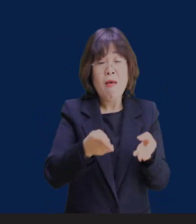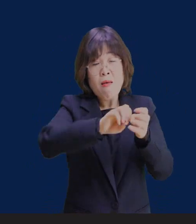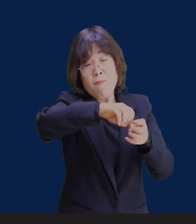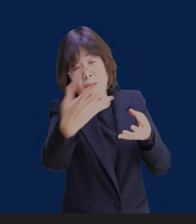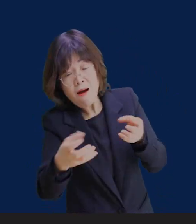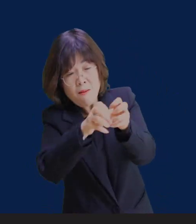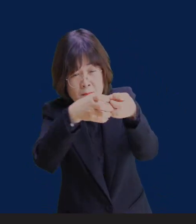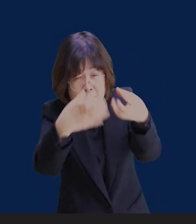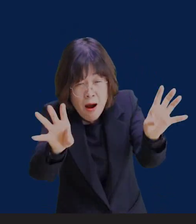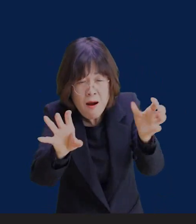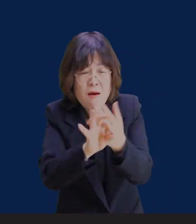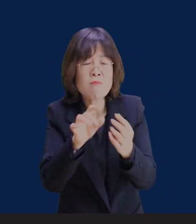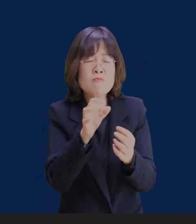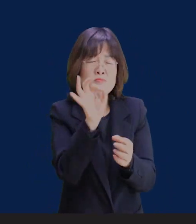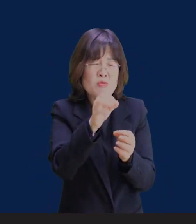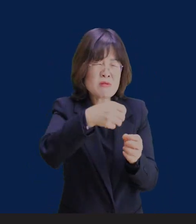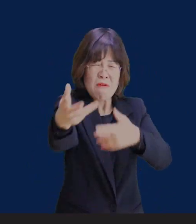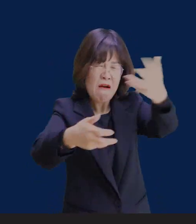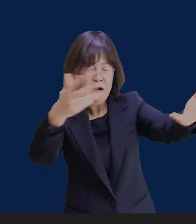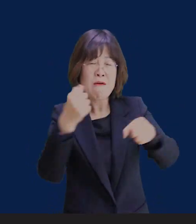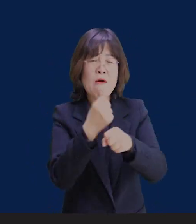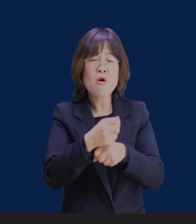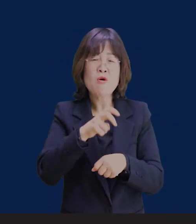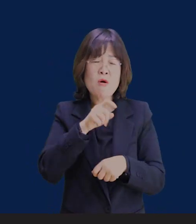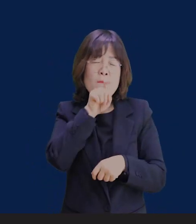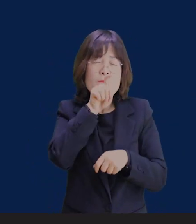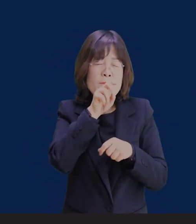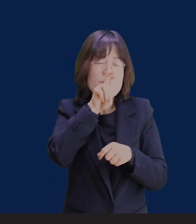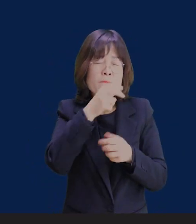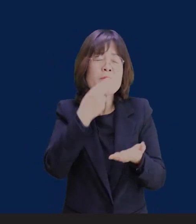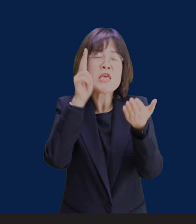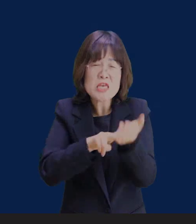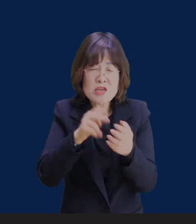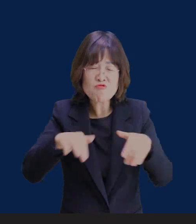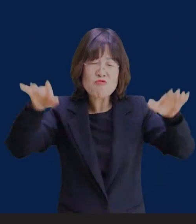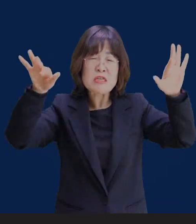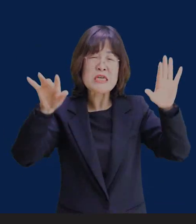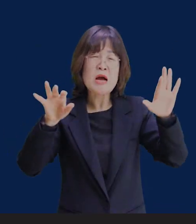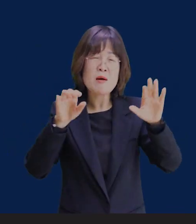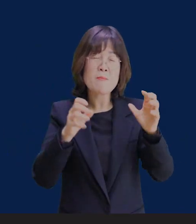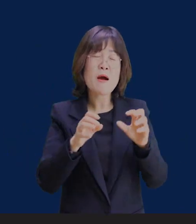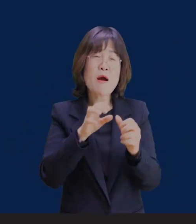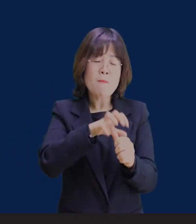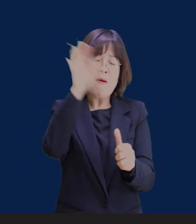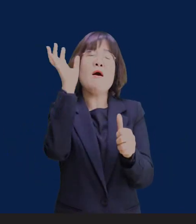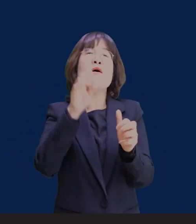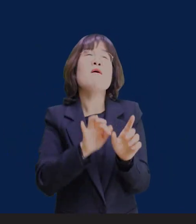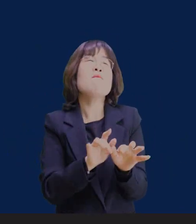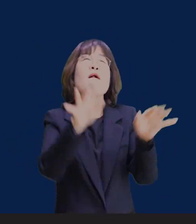마당에 이리저리 어지럽게 흩어지고, 그리고 세장에서 비둘기가 빠져나와서 사람들